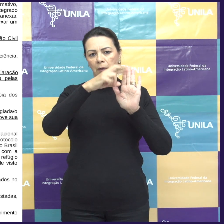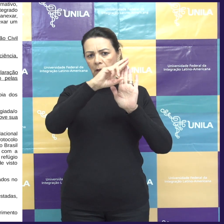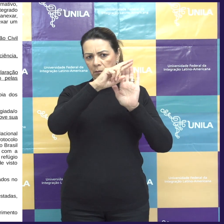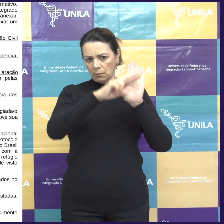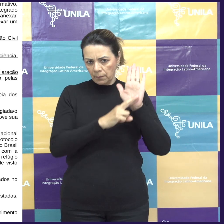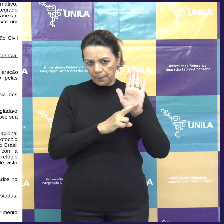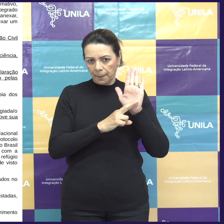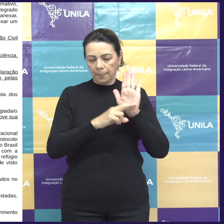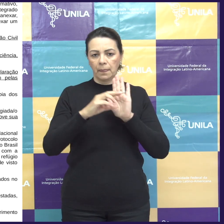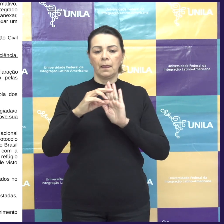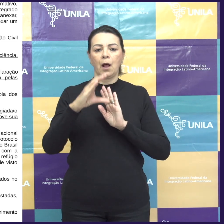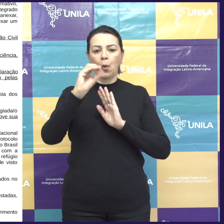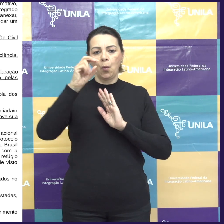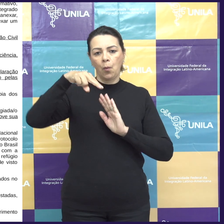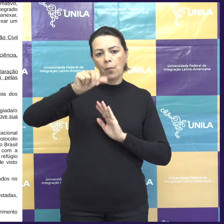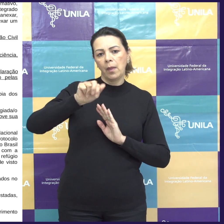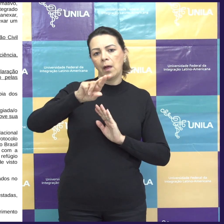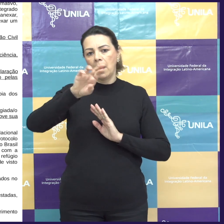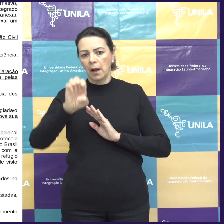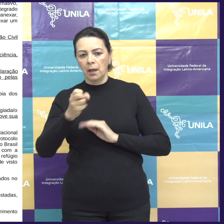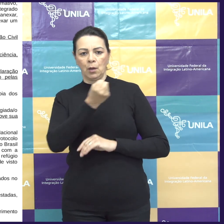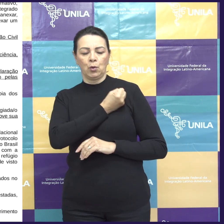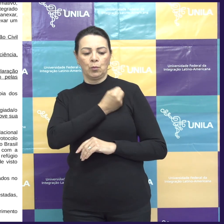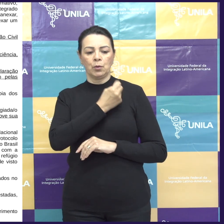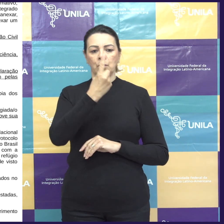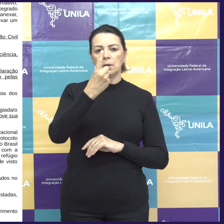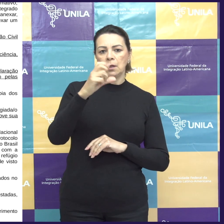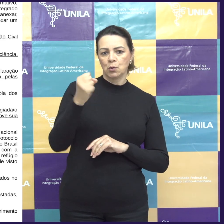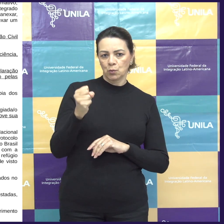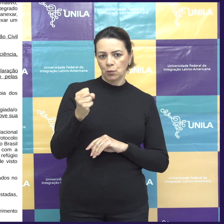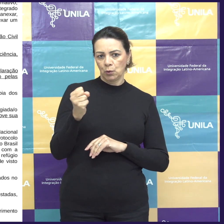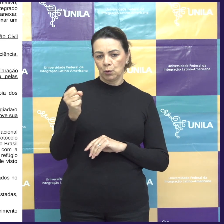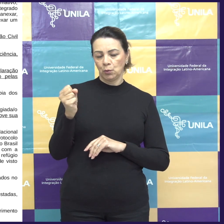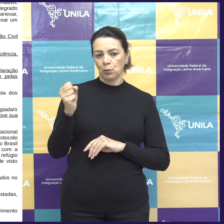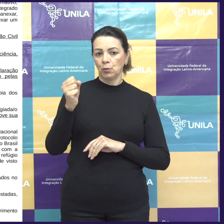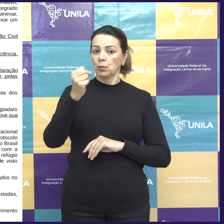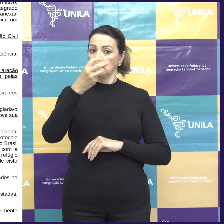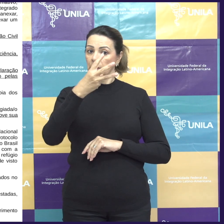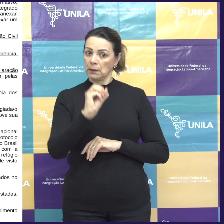CONARE número 18, de